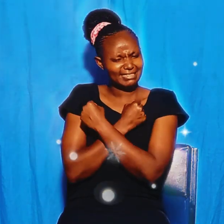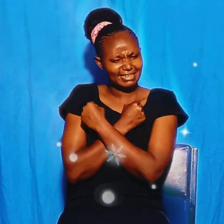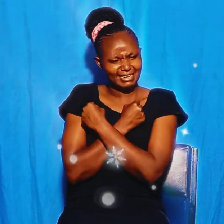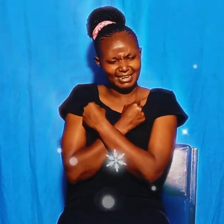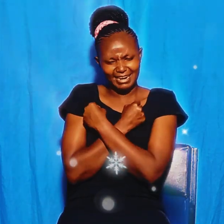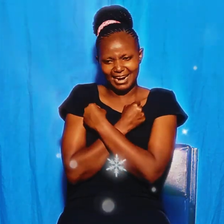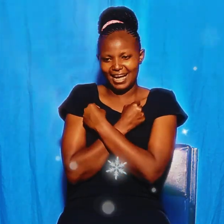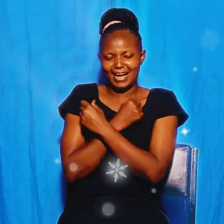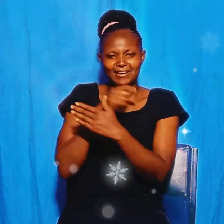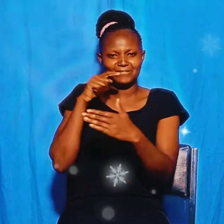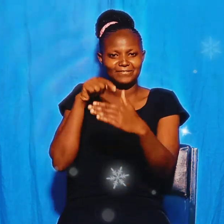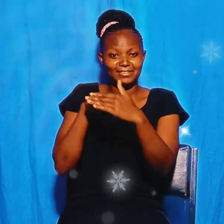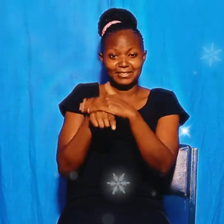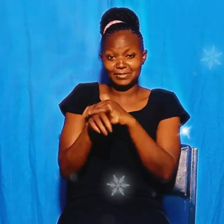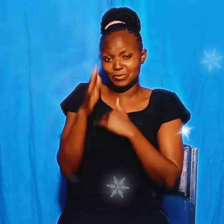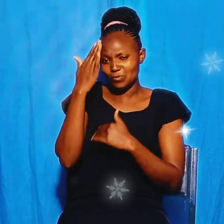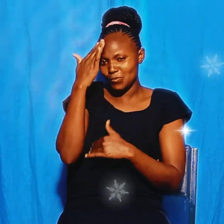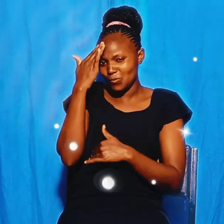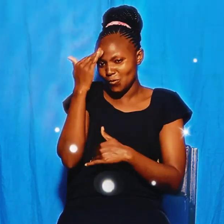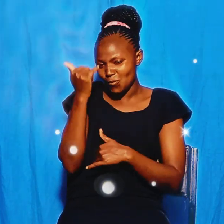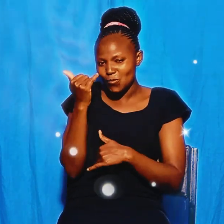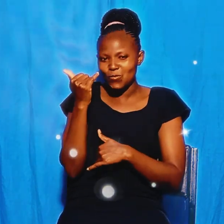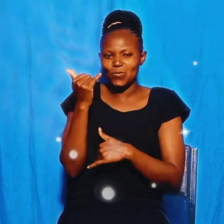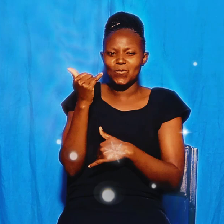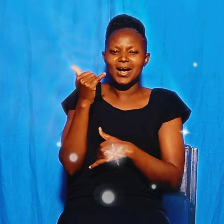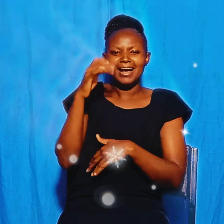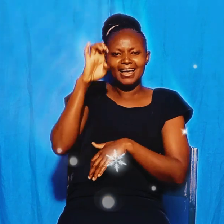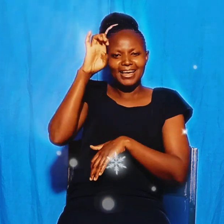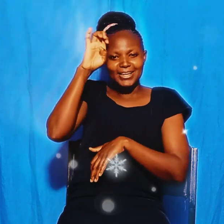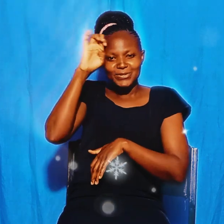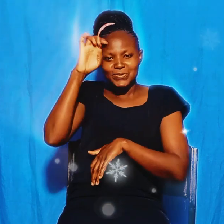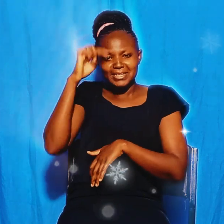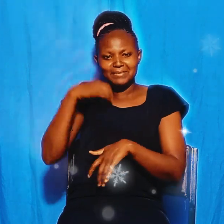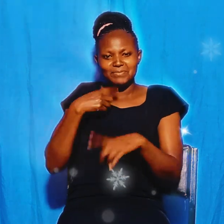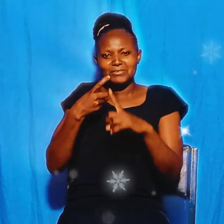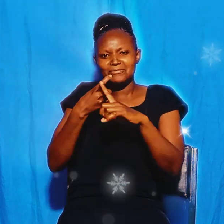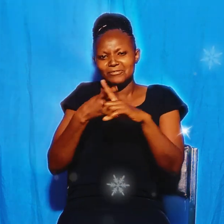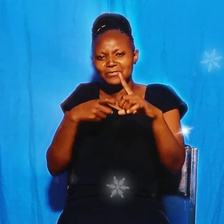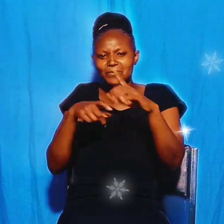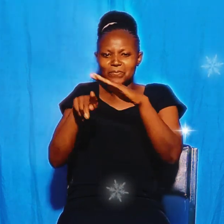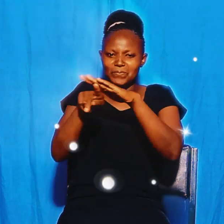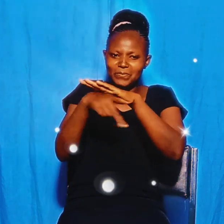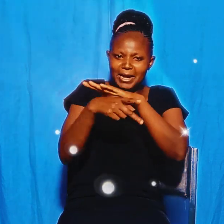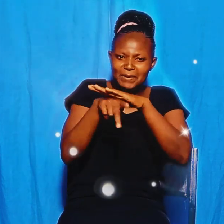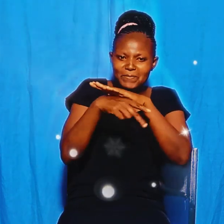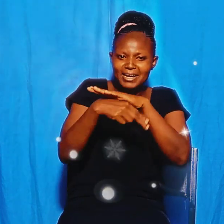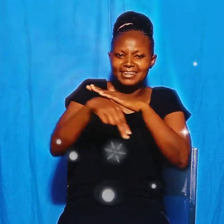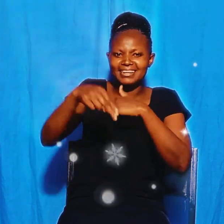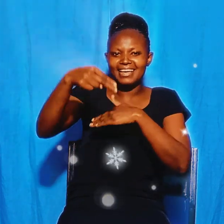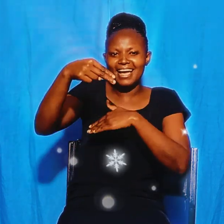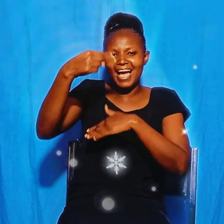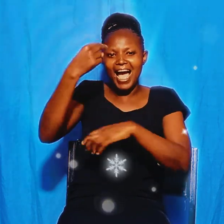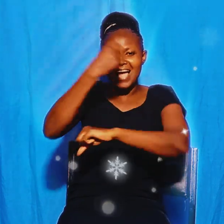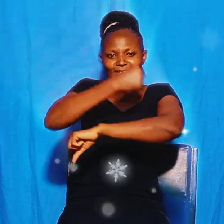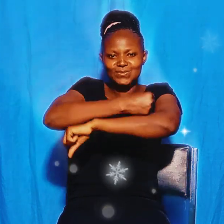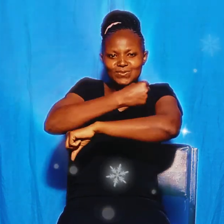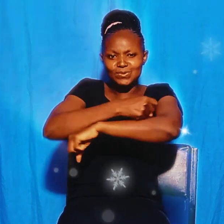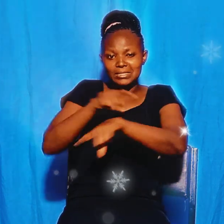Manzo metheche kuma primary high school, college, na yu, meendo undoa university. Na